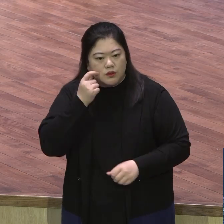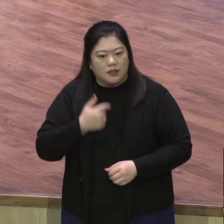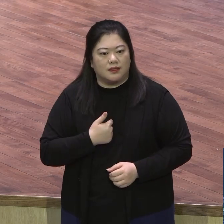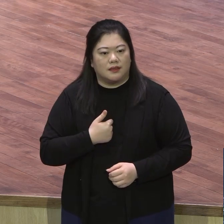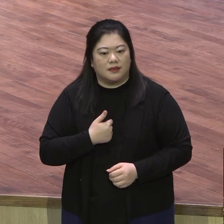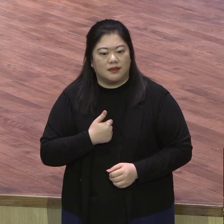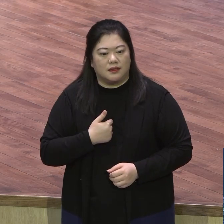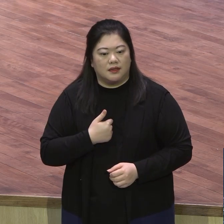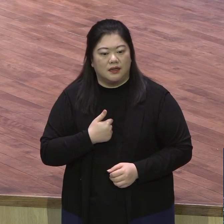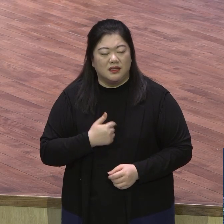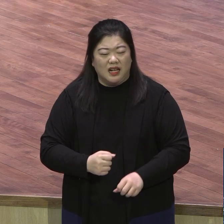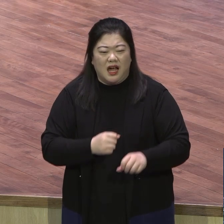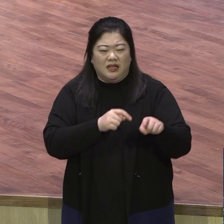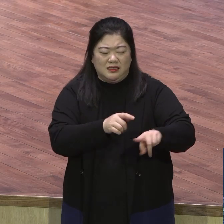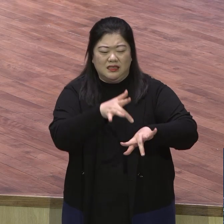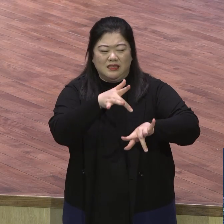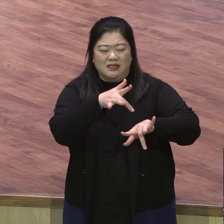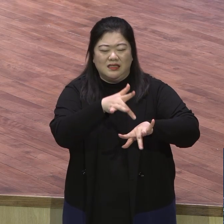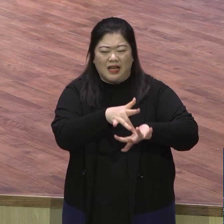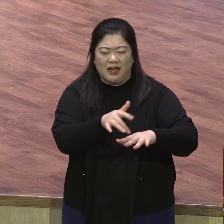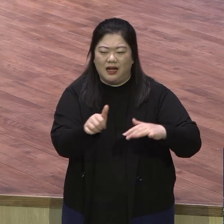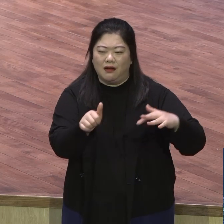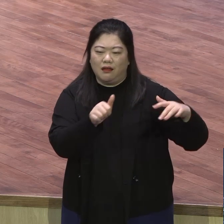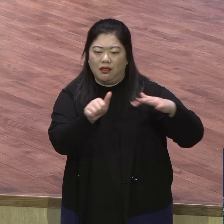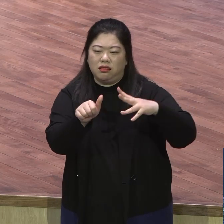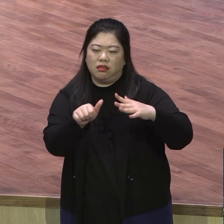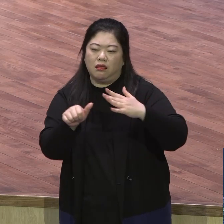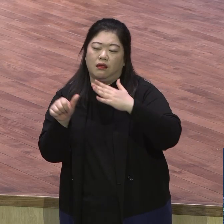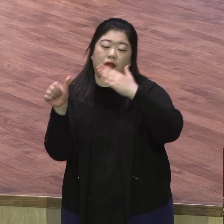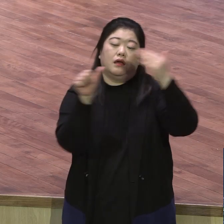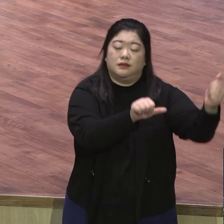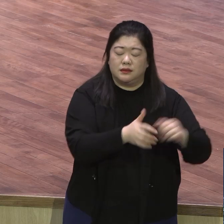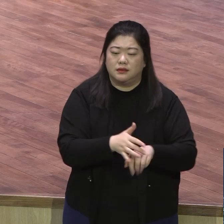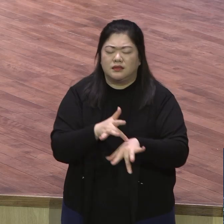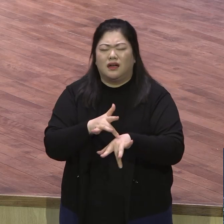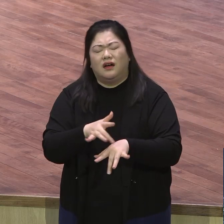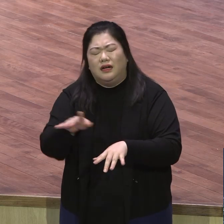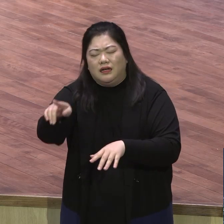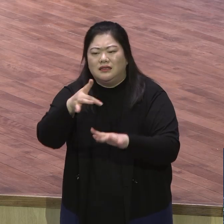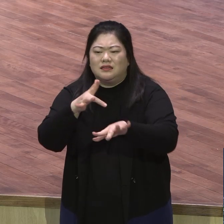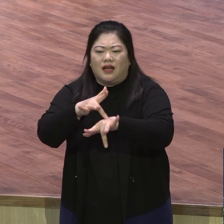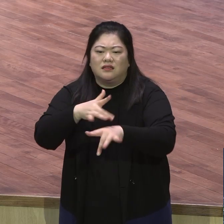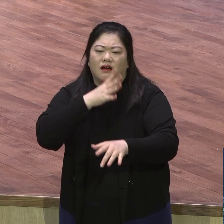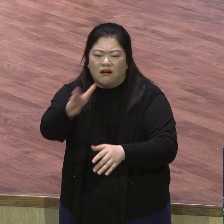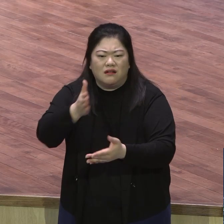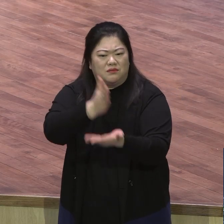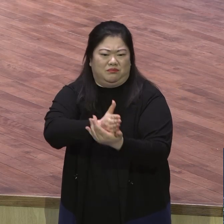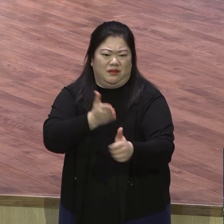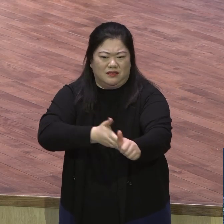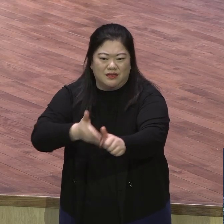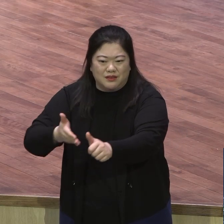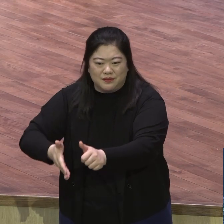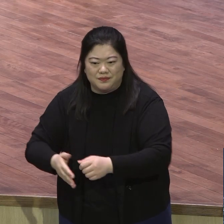인간을 쓰임 받는 인간이 절대로 쓰임 받으면 안 돼요. 하나님 앞에서